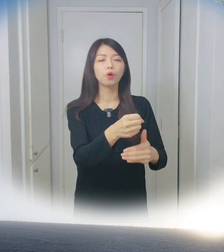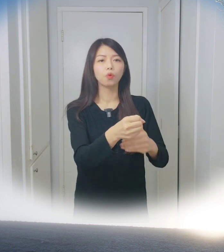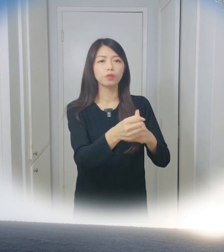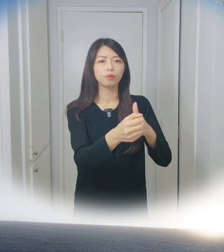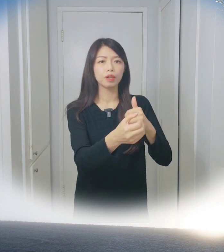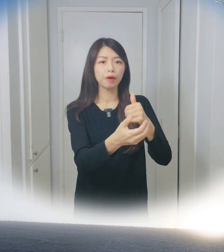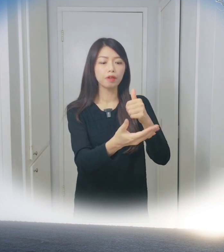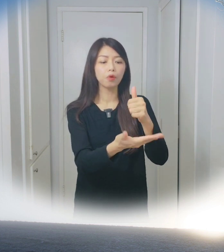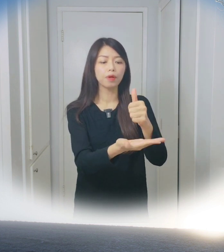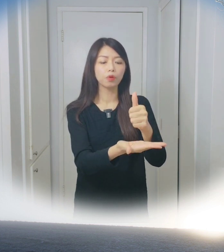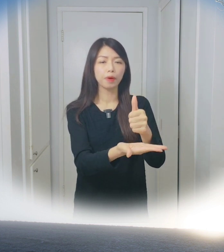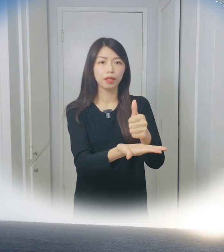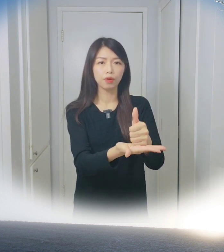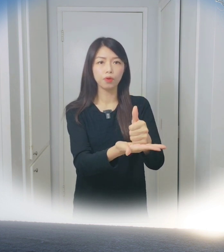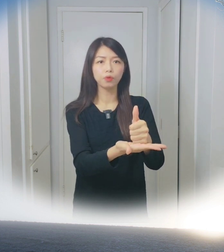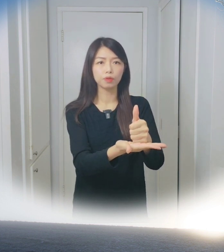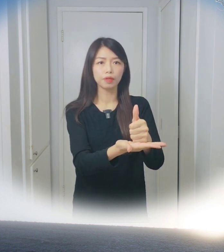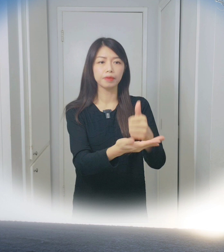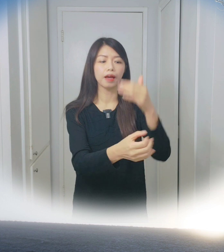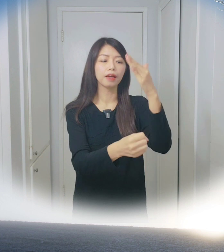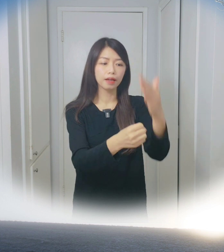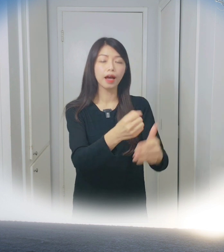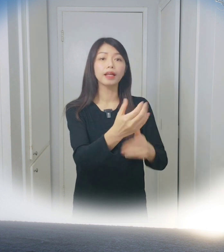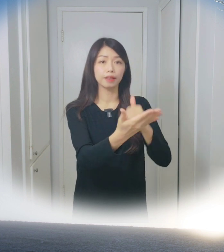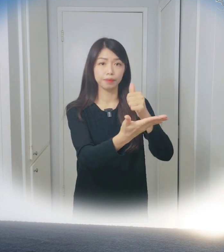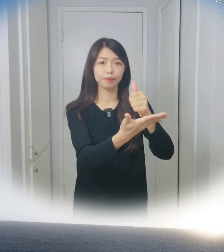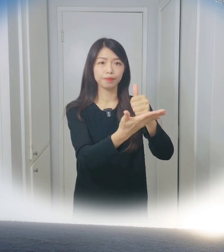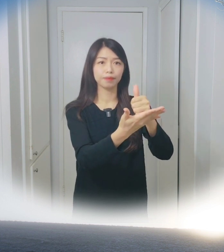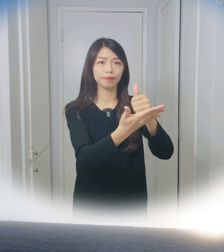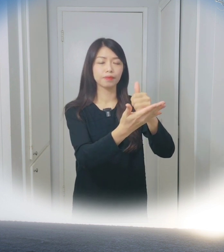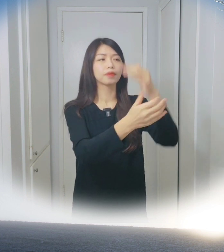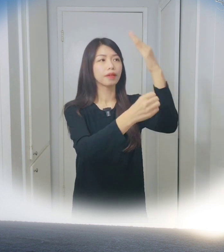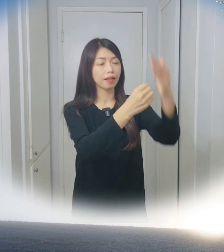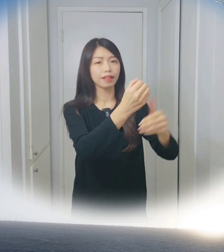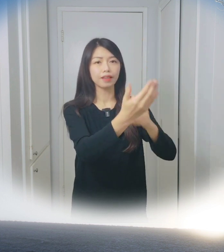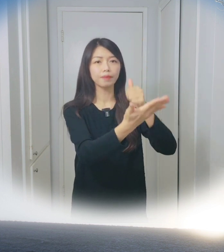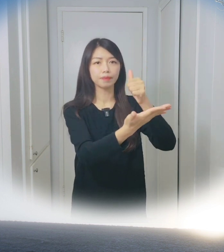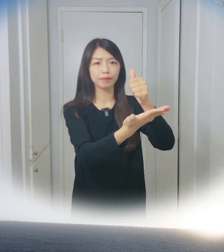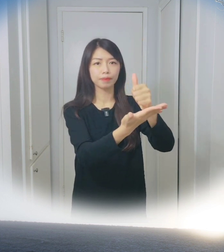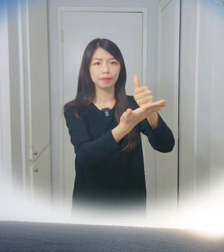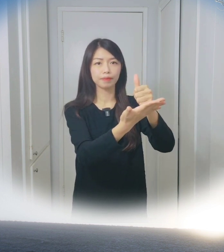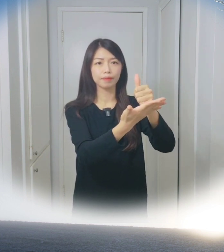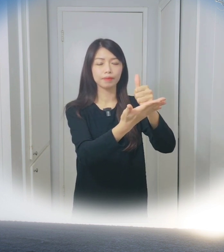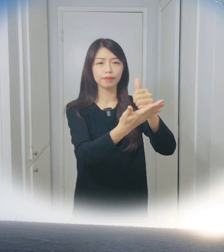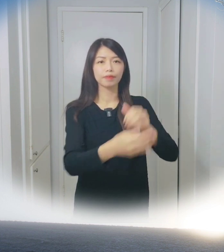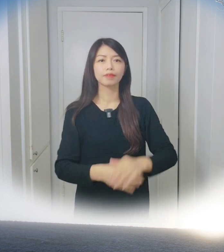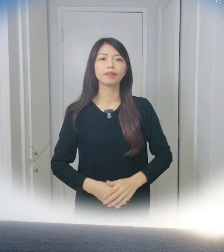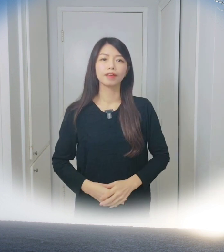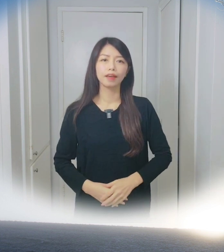다음에요. 오른손 엄지를 펴서 왼손 바닥 위에 올려놓으시면 됩니다. 하나님. 하나님.